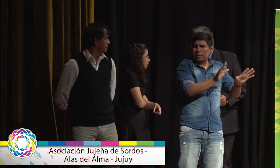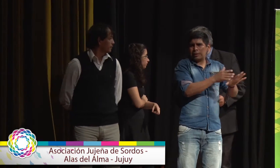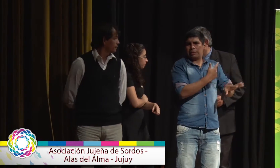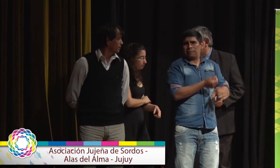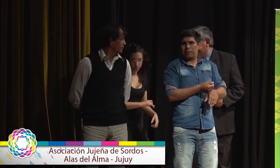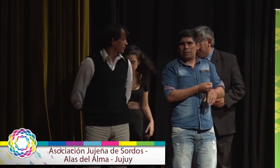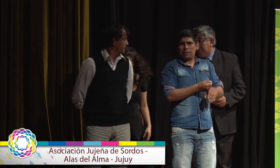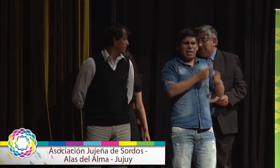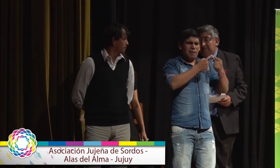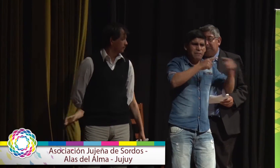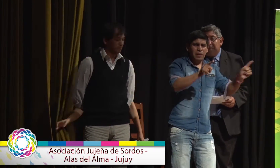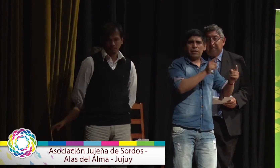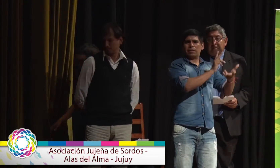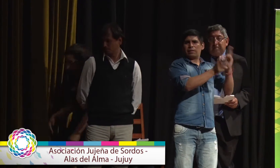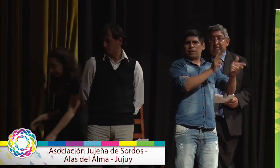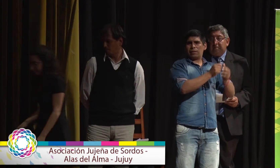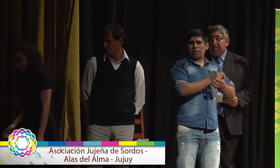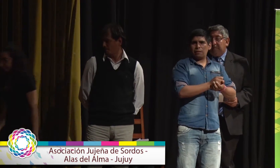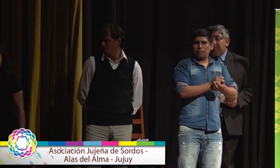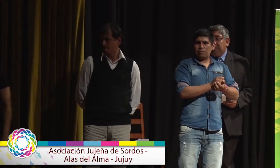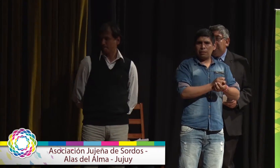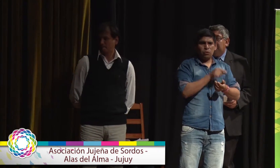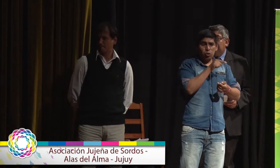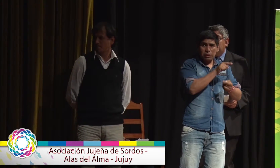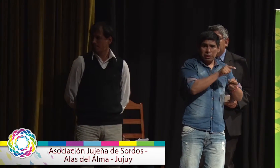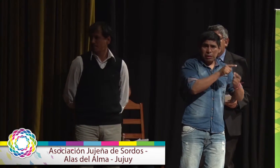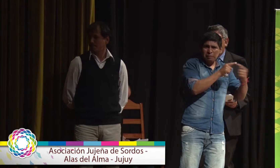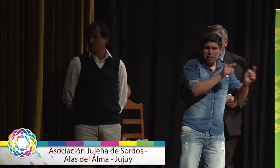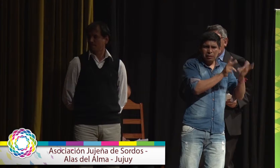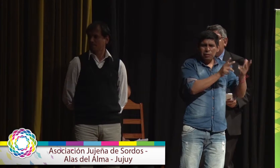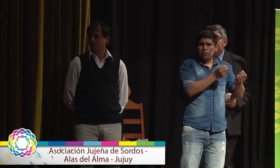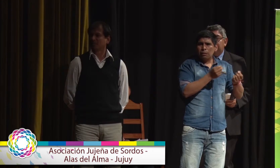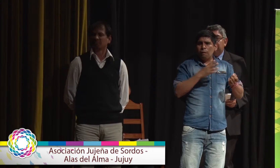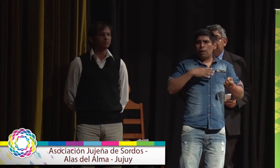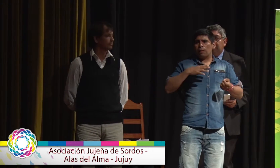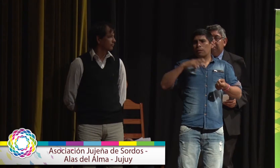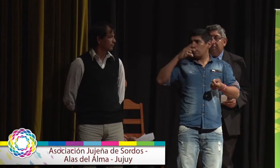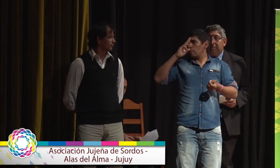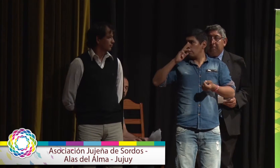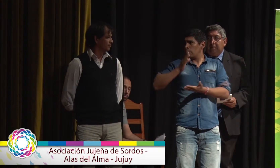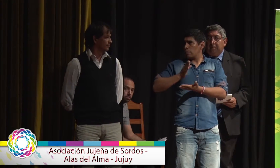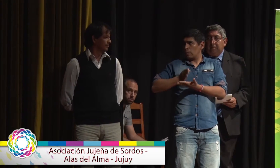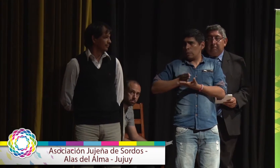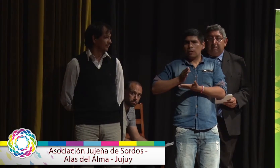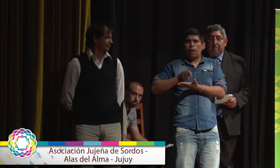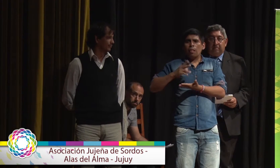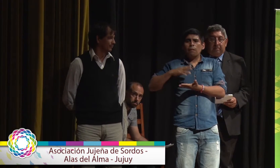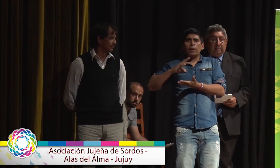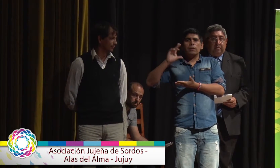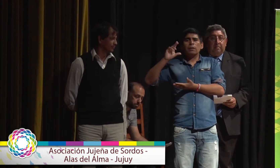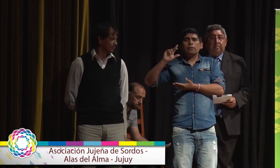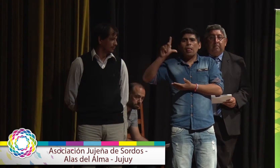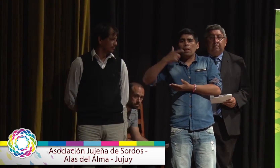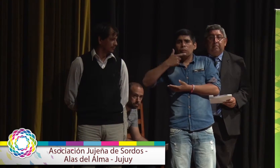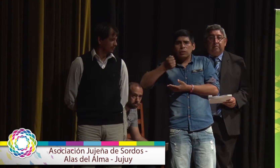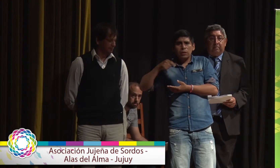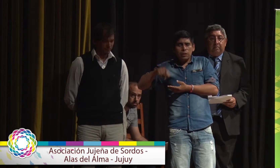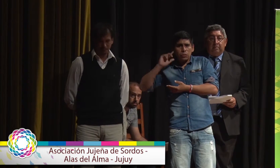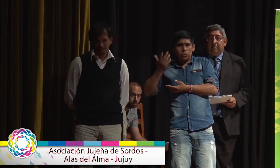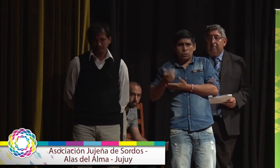nada, importa que conozca la cultura y la comunidad. Es importante la formación y la capacitación porque es derecho de las